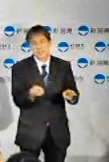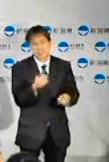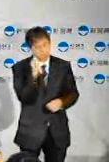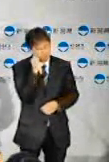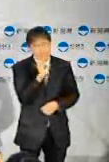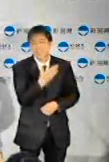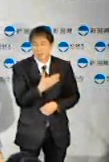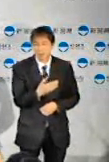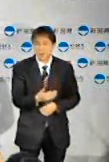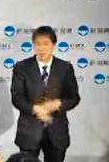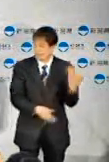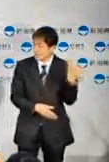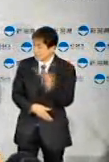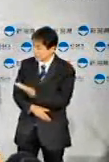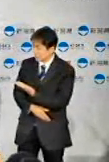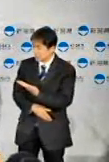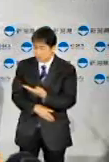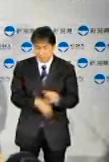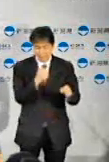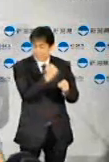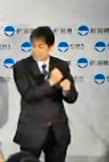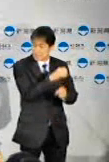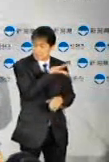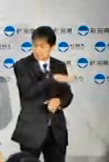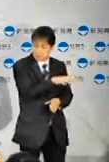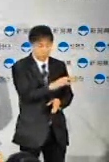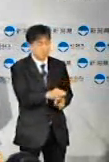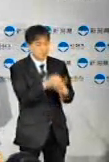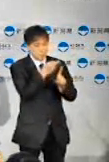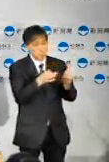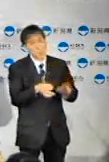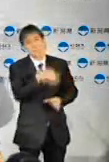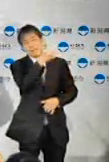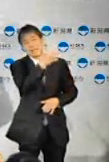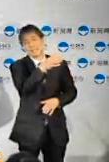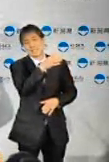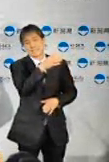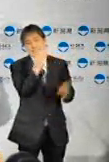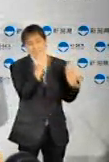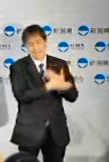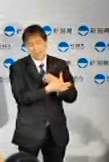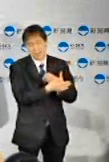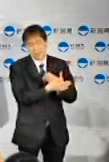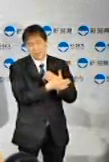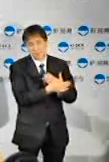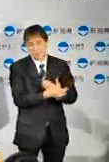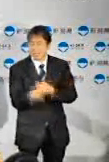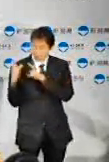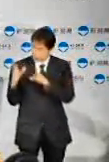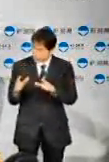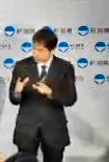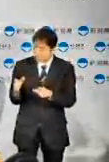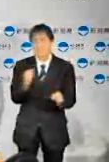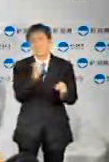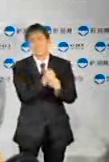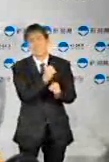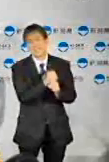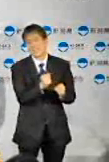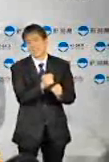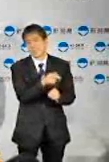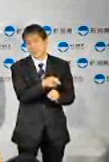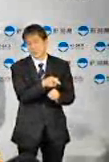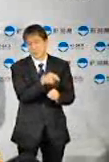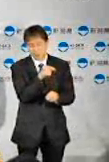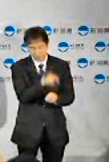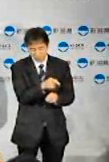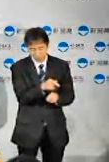地のしての評価が高まるような、 そうですね、何らか生産そういう生産を生み出すところにも何らかこう